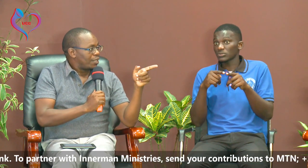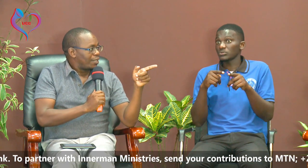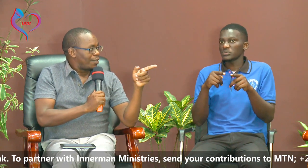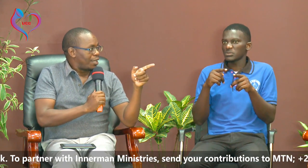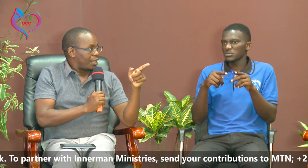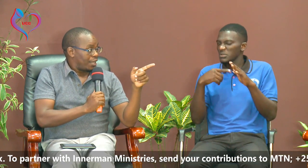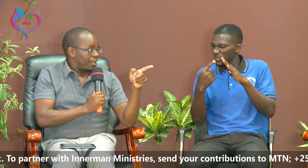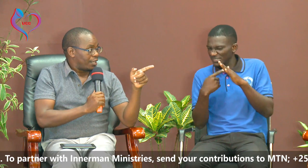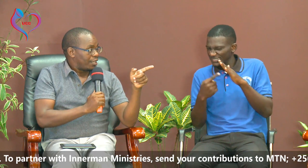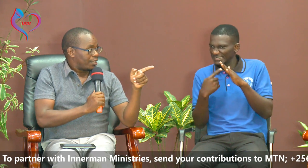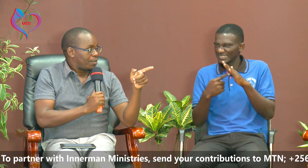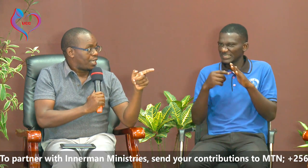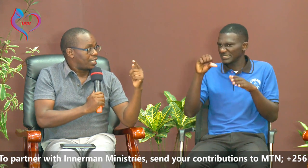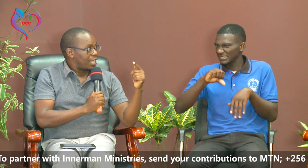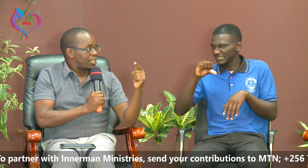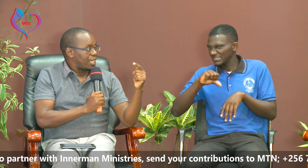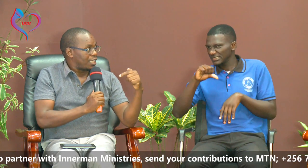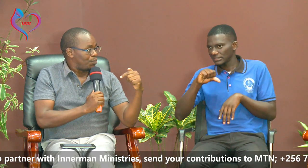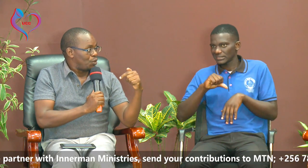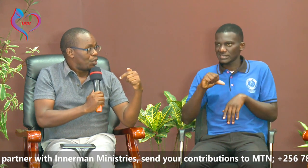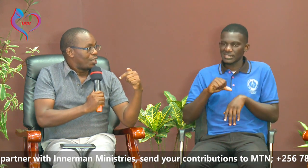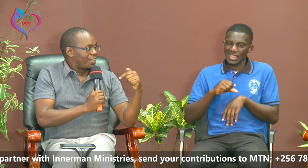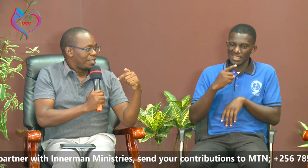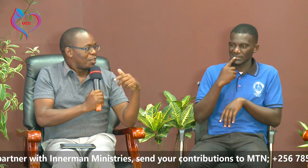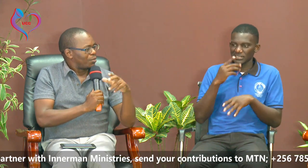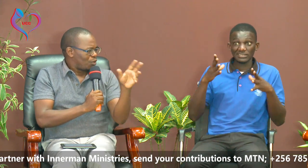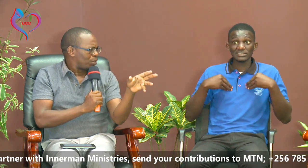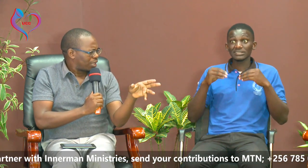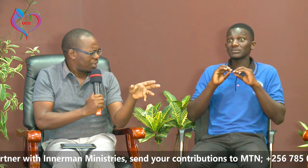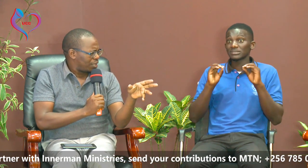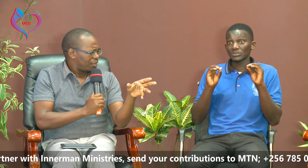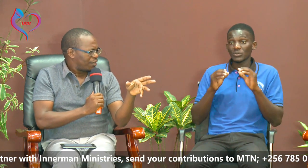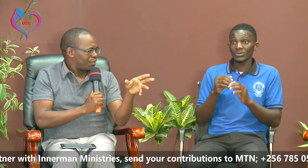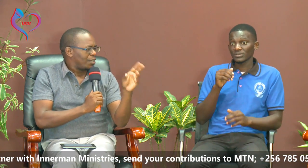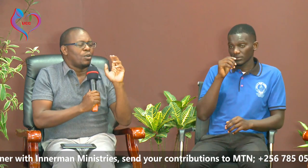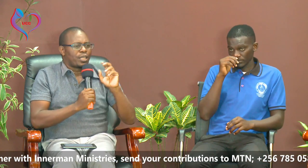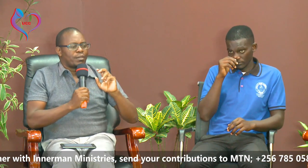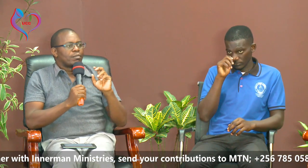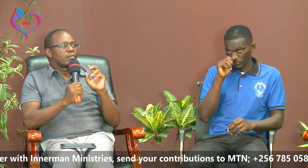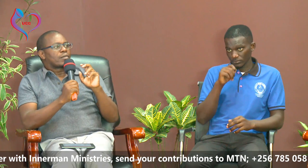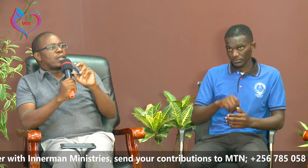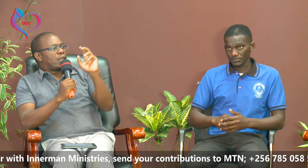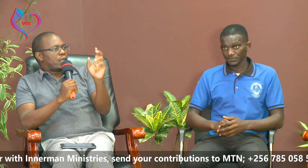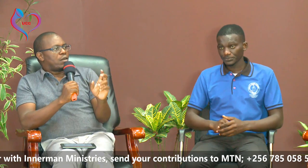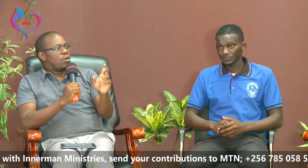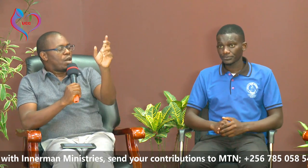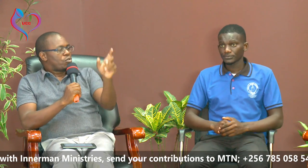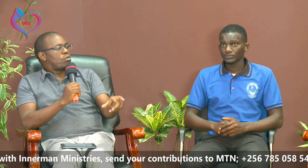kubalala tebakkiriza nti kyali bo simanyi oba okitegedde bulungi nyosebo okay olunaku